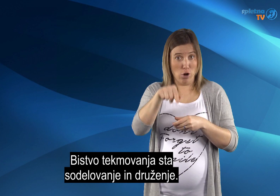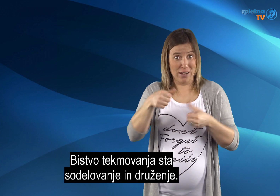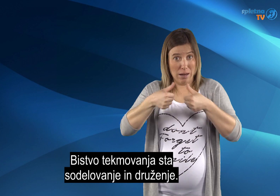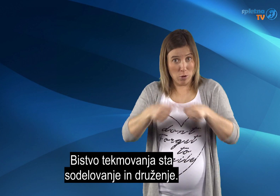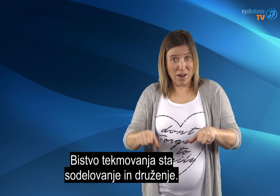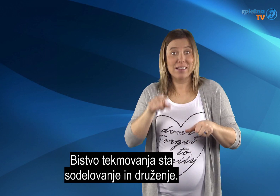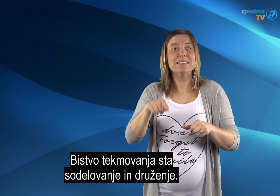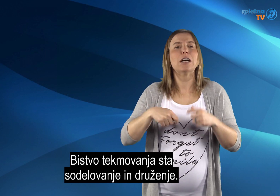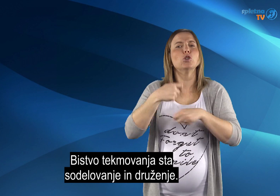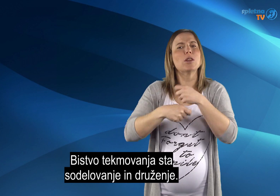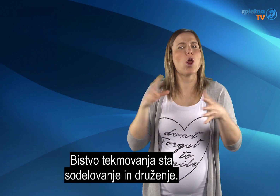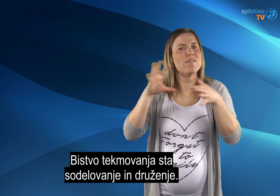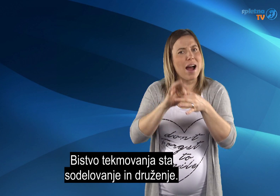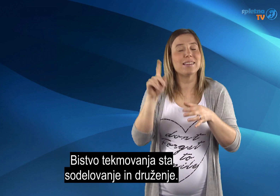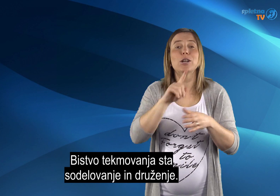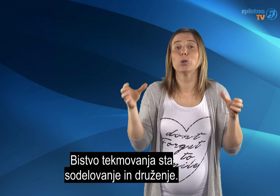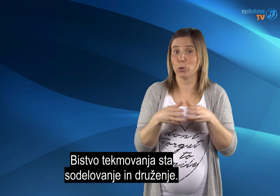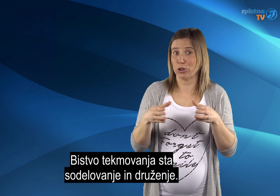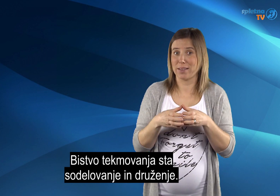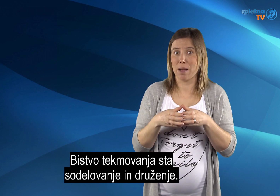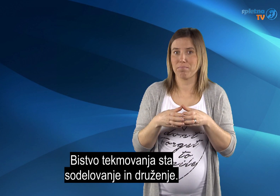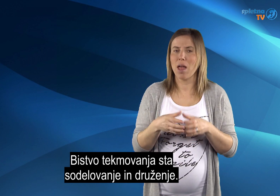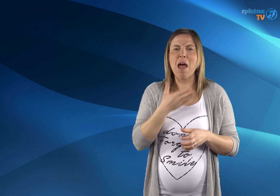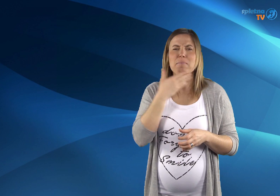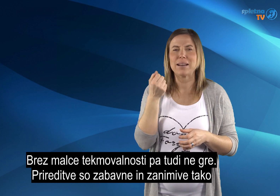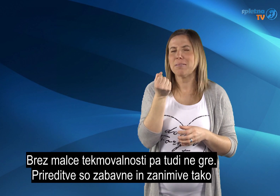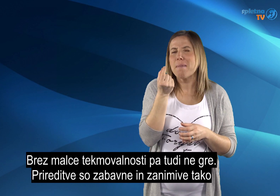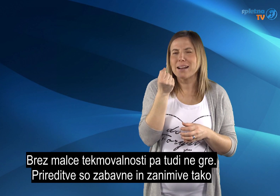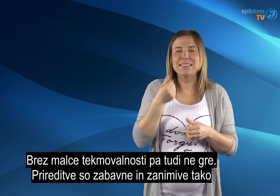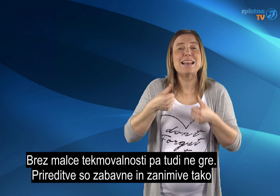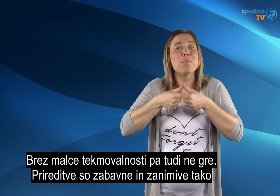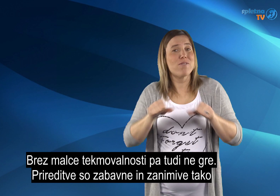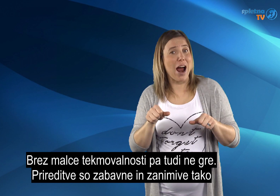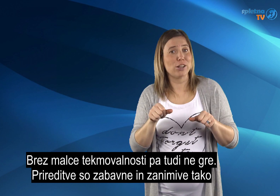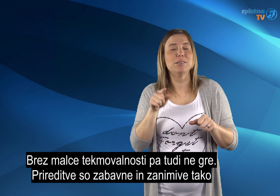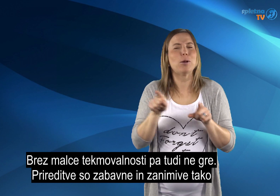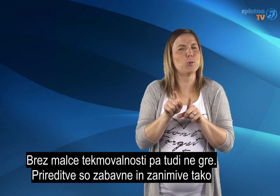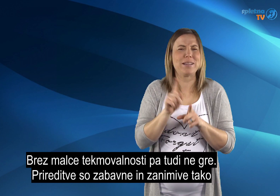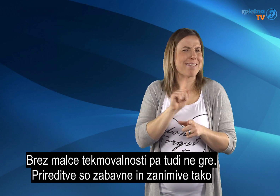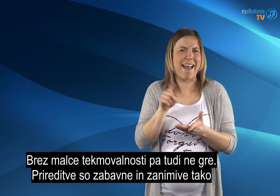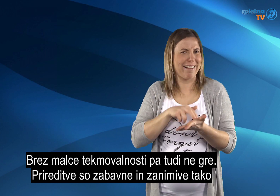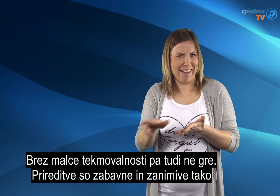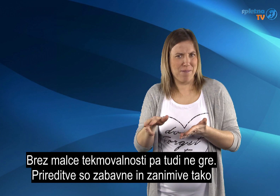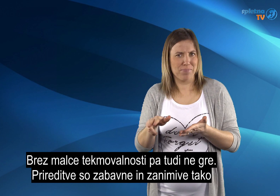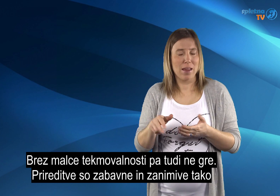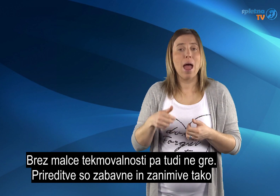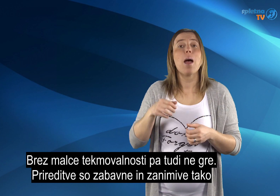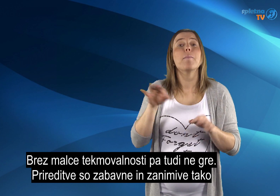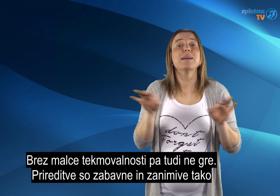Bistvo tekmovanja sta sodelovanje in druženje. Brez malce tekmovalnosti pa tudi ne gre.